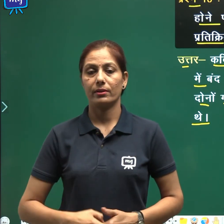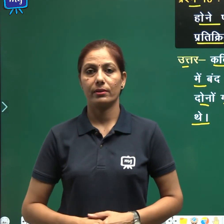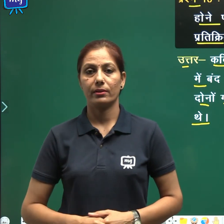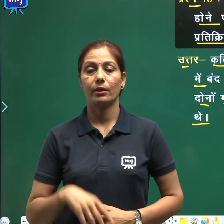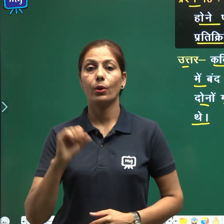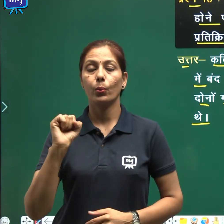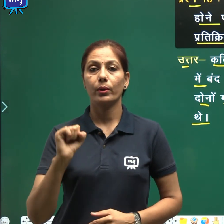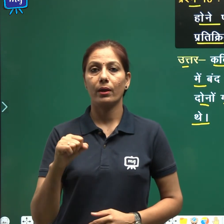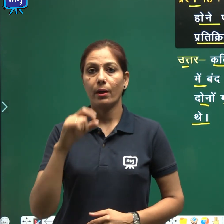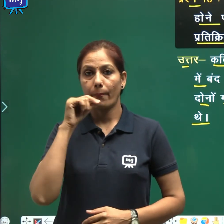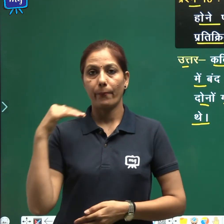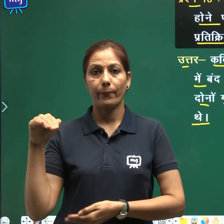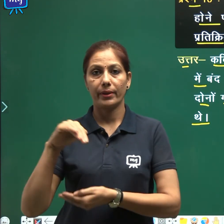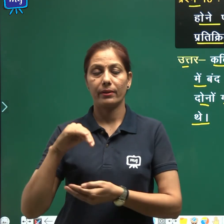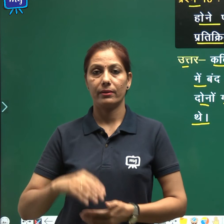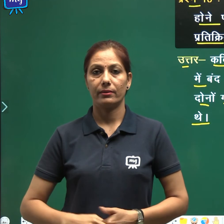उनका बेटा